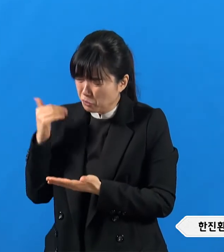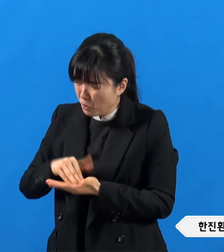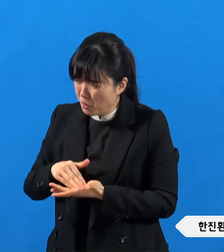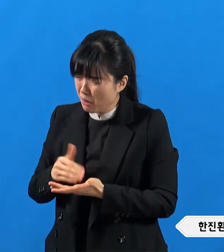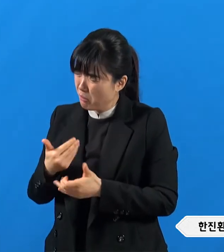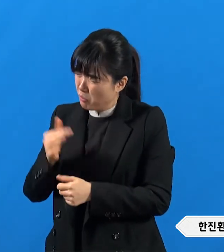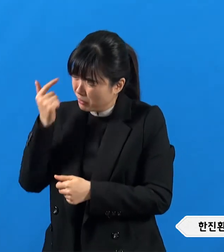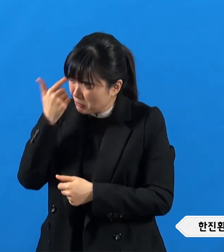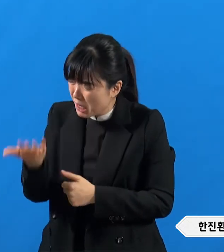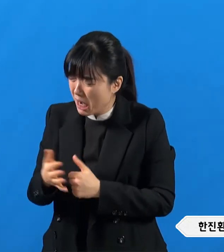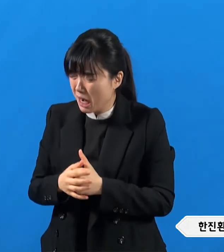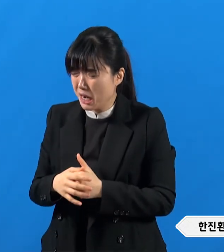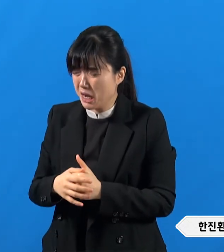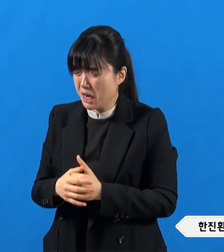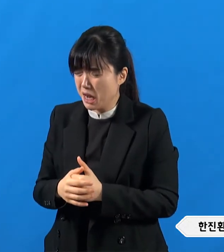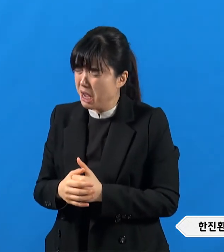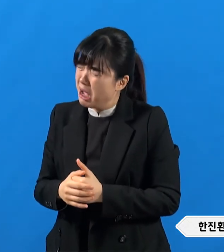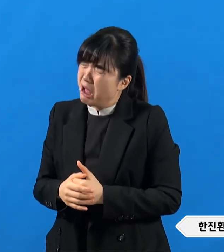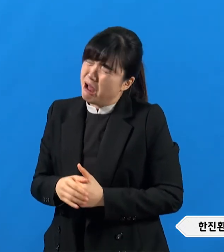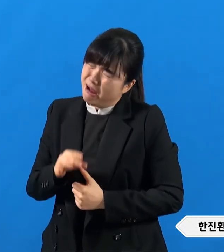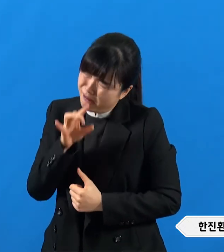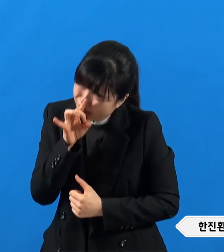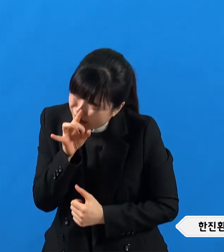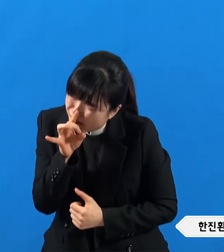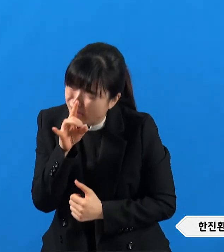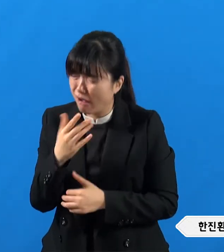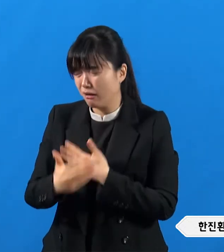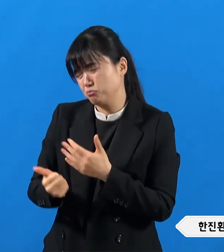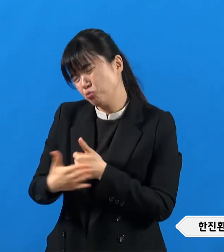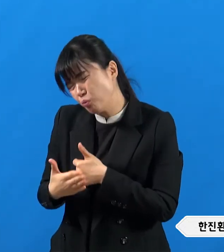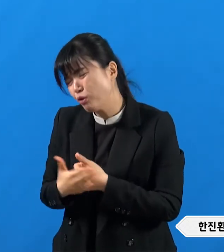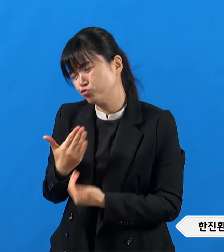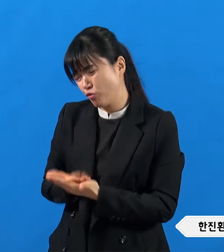하시겠습니까? 그럴 수는 없지 않습니까? 도와주세요.